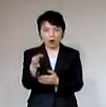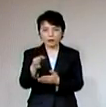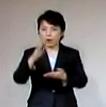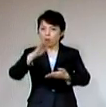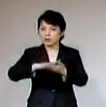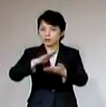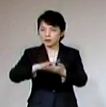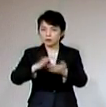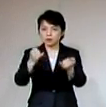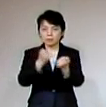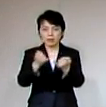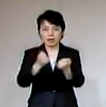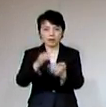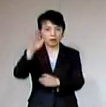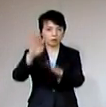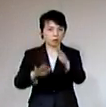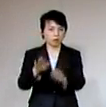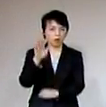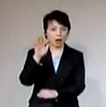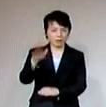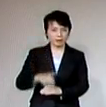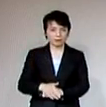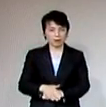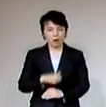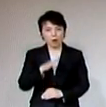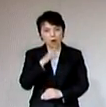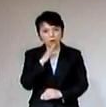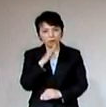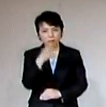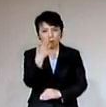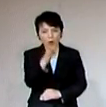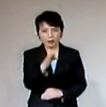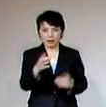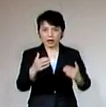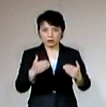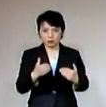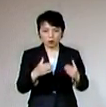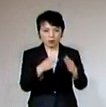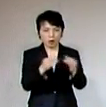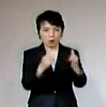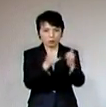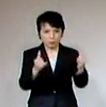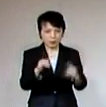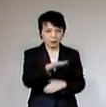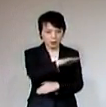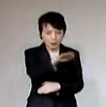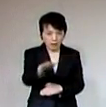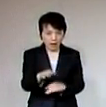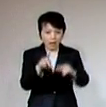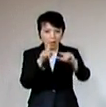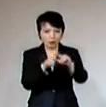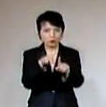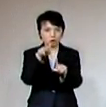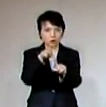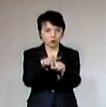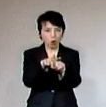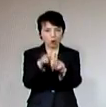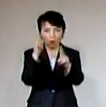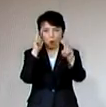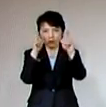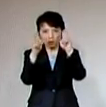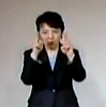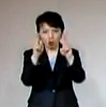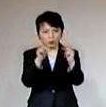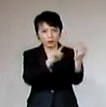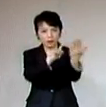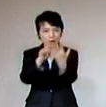刷しているだけであります。そして本当にお金を必要としている国民や中小の零細企業に